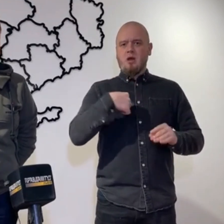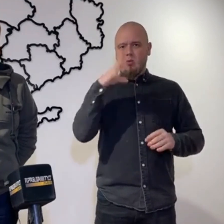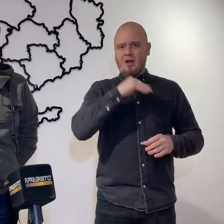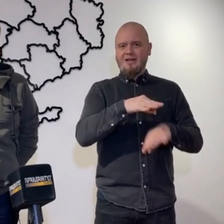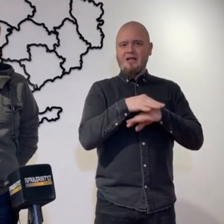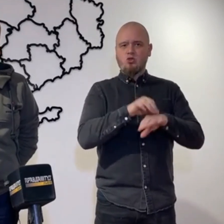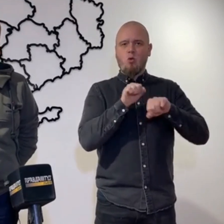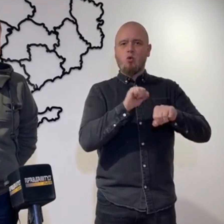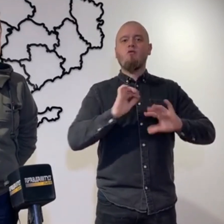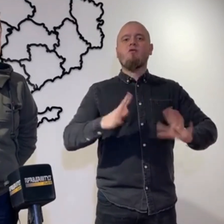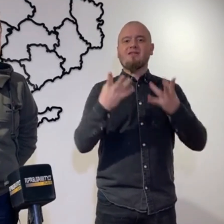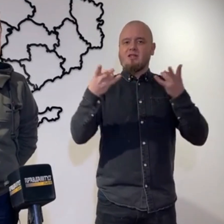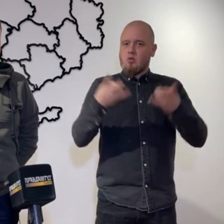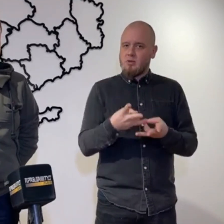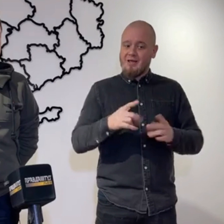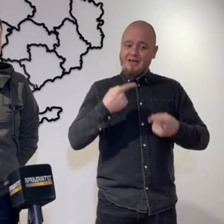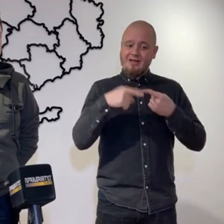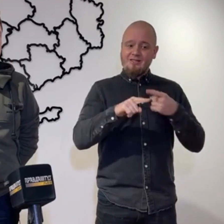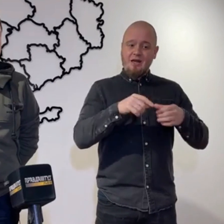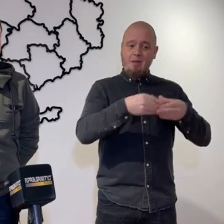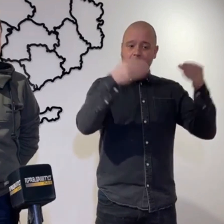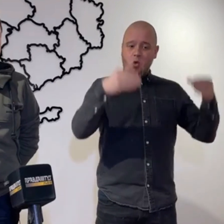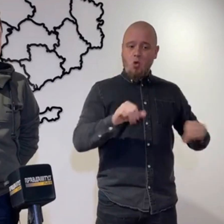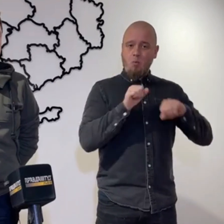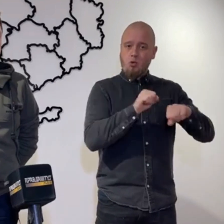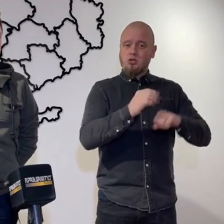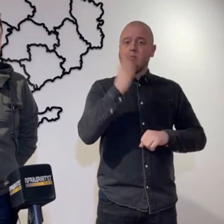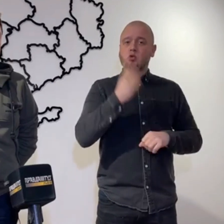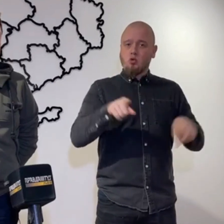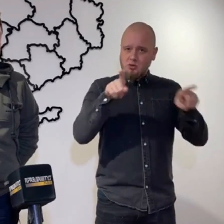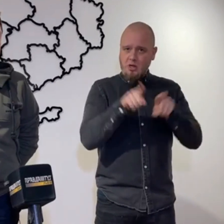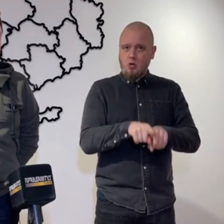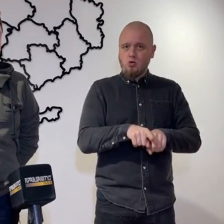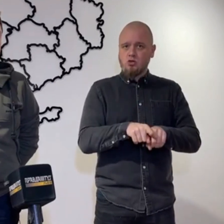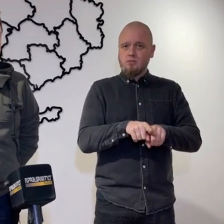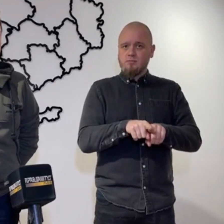разі необхідності. Інші блокпости будуть також